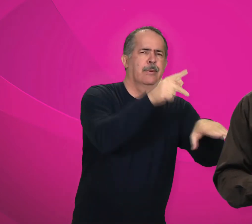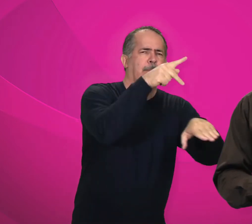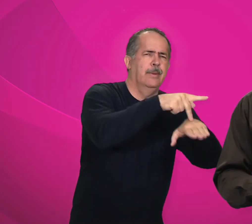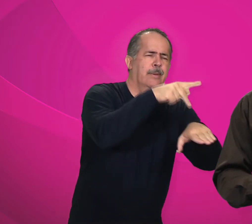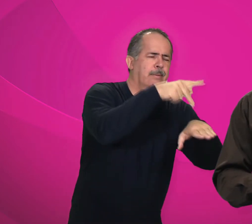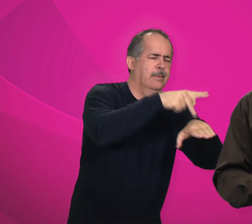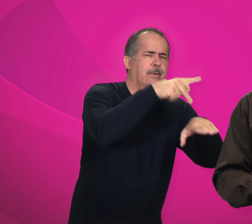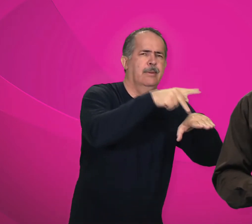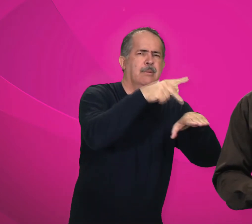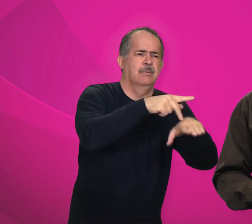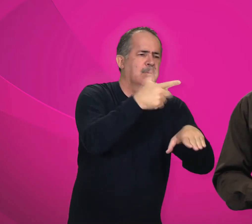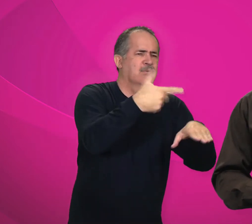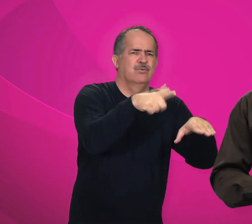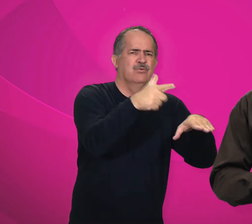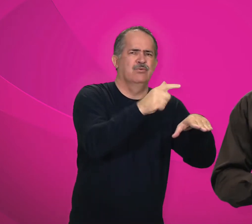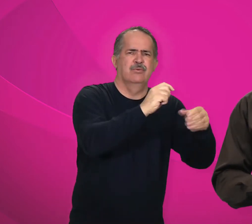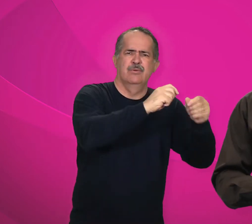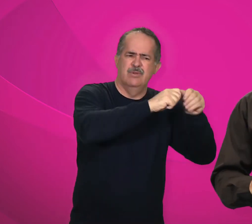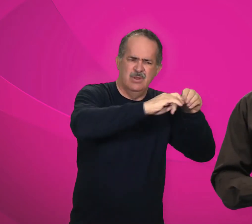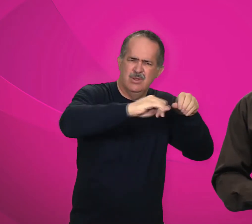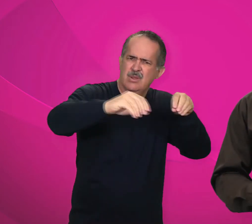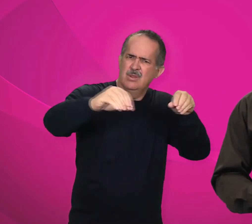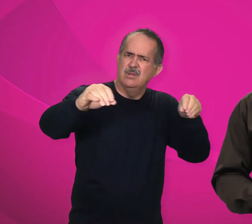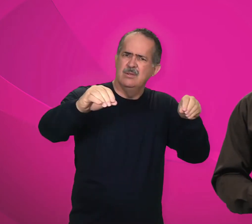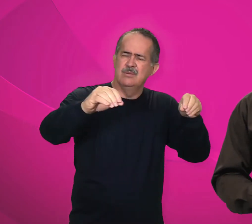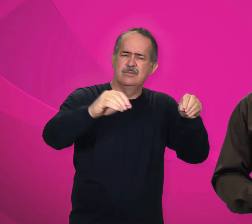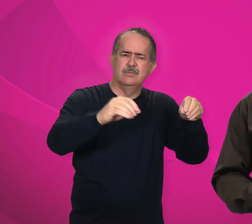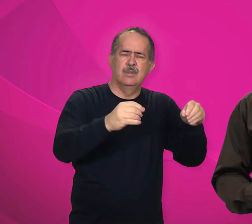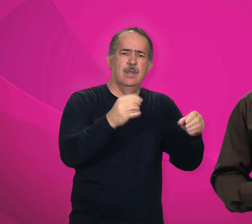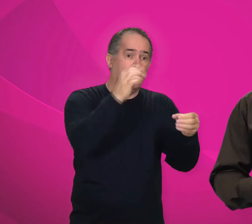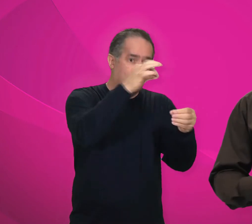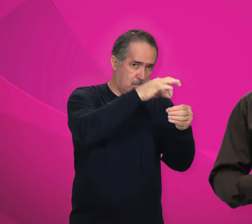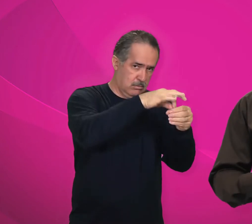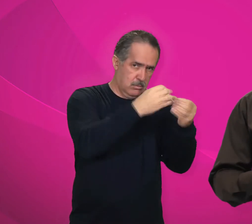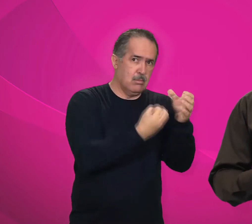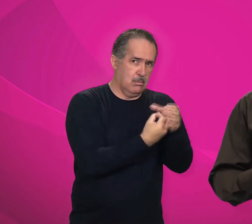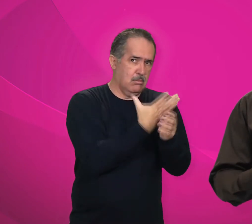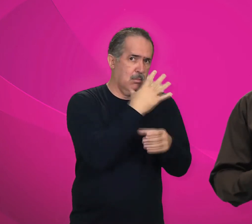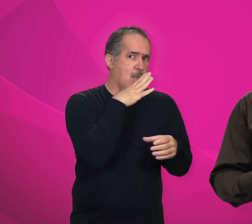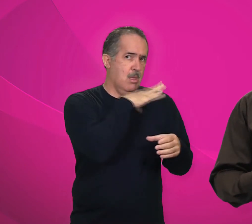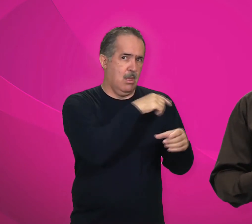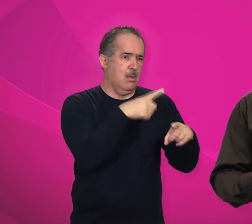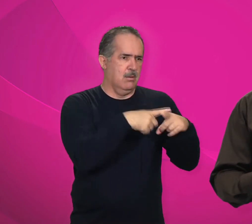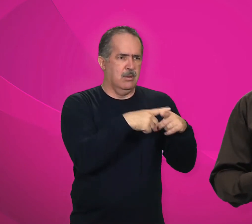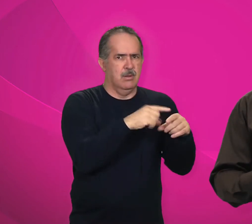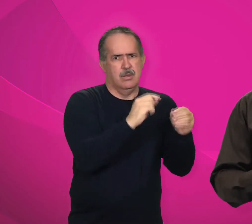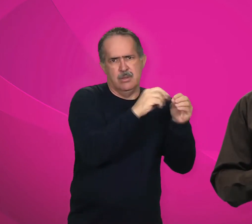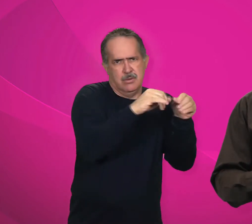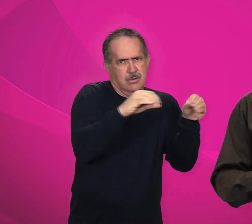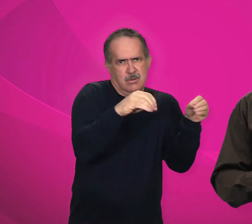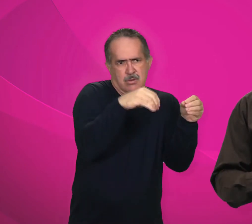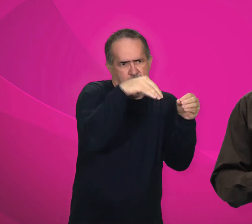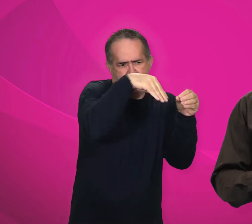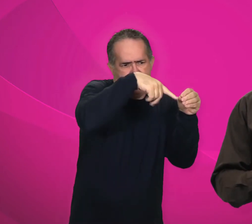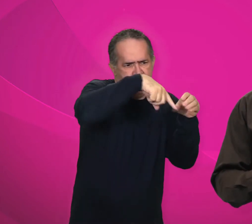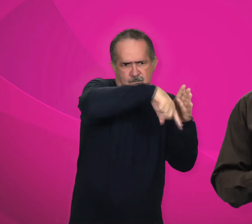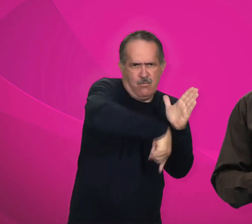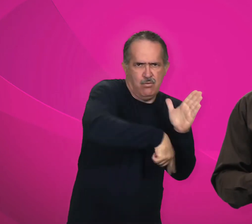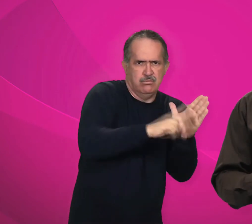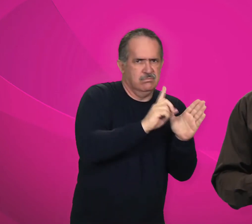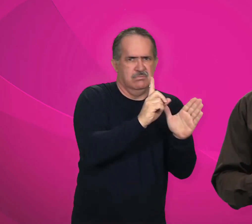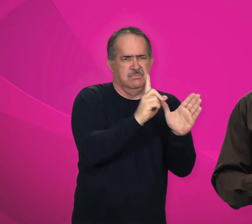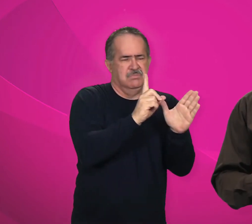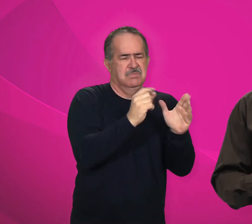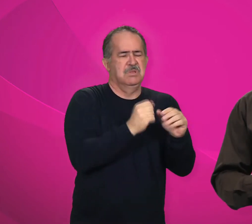caíram em terreno pedregoso, onde não havia terra. As sementes logo brotaram, porque a terra não